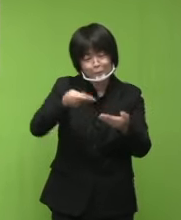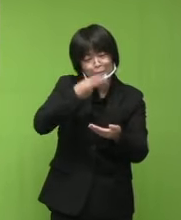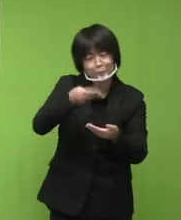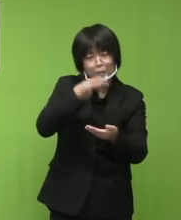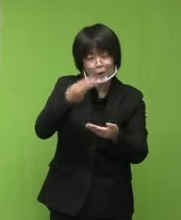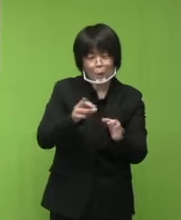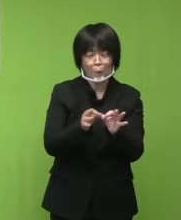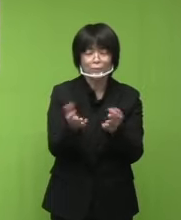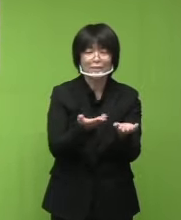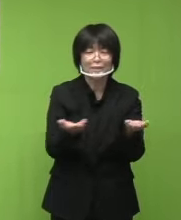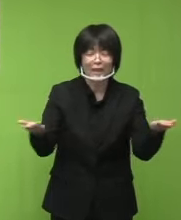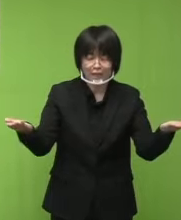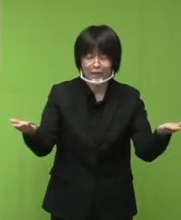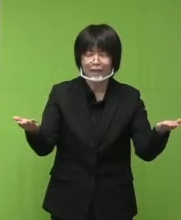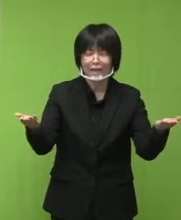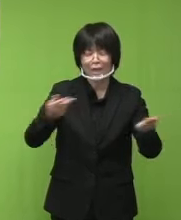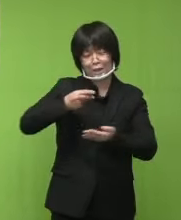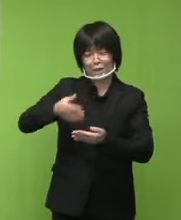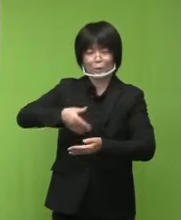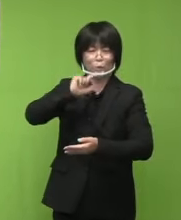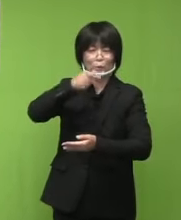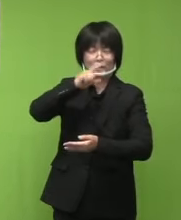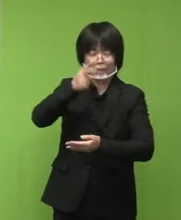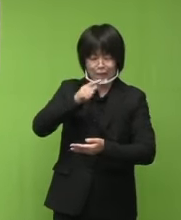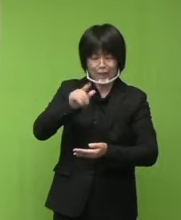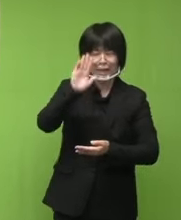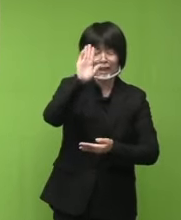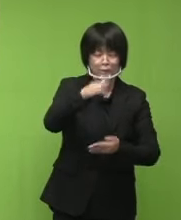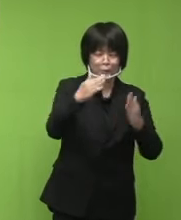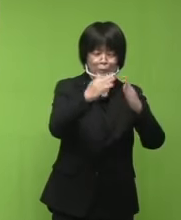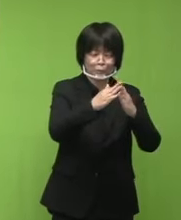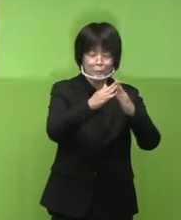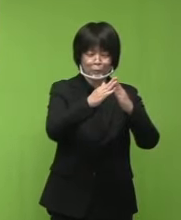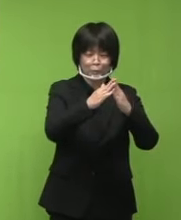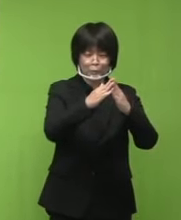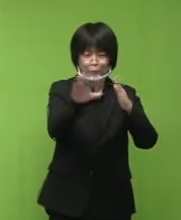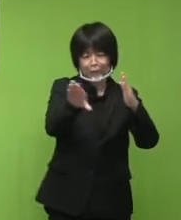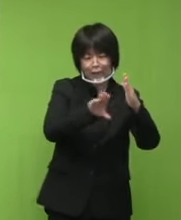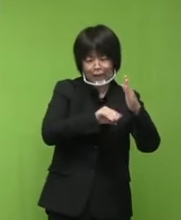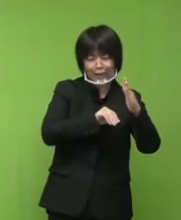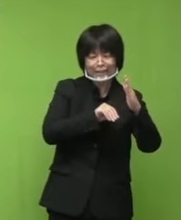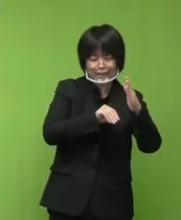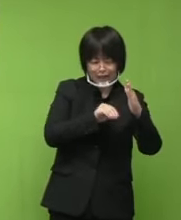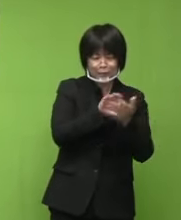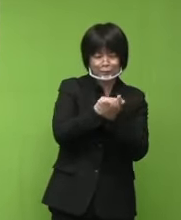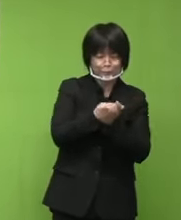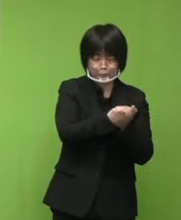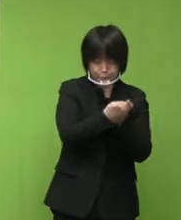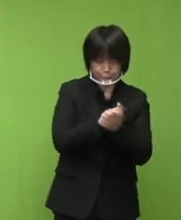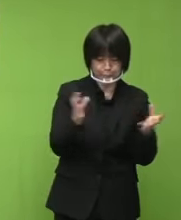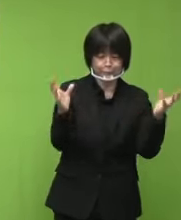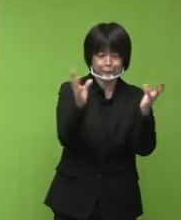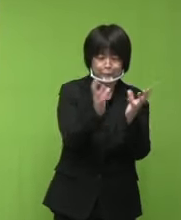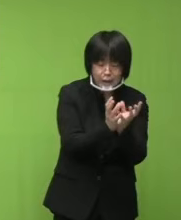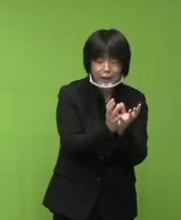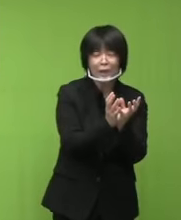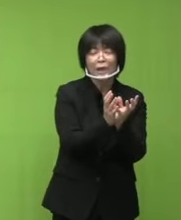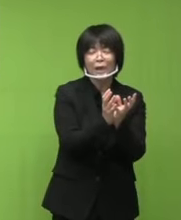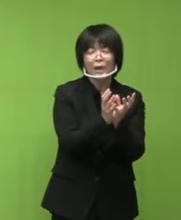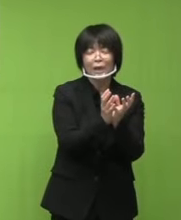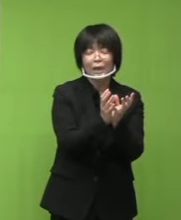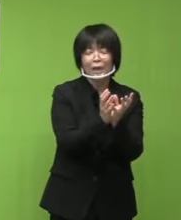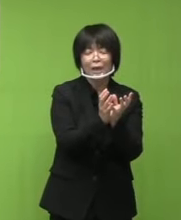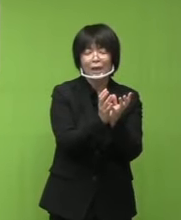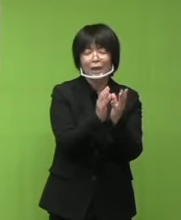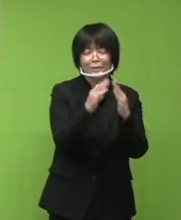お店で、飲んでて、その後またご自宅に行って、また複数の方が、合流されて、まあ、